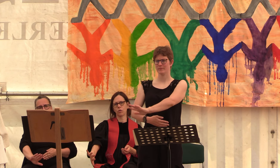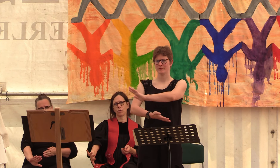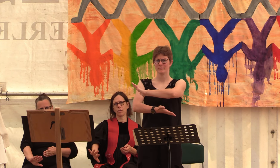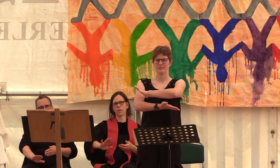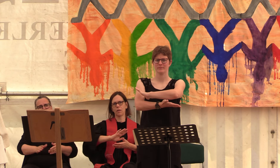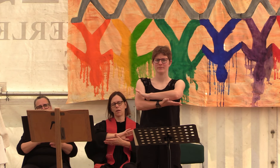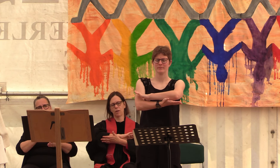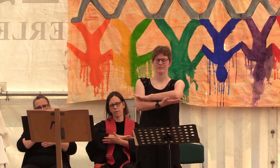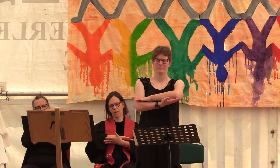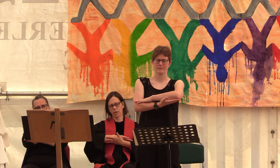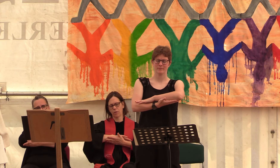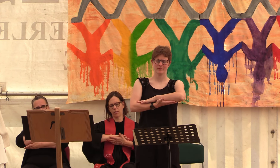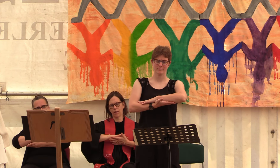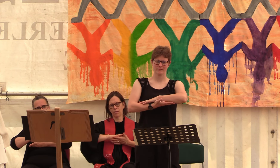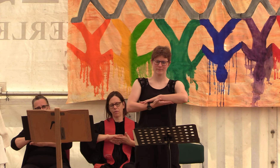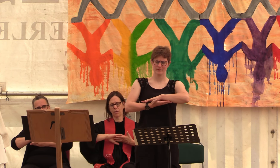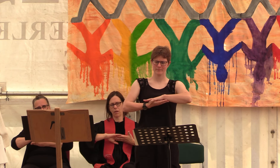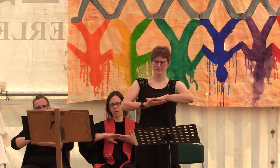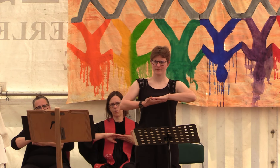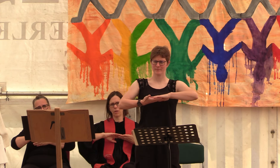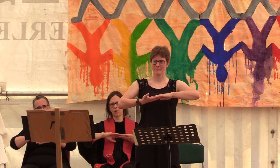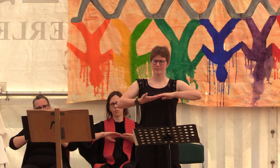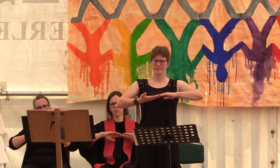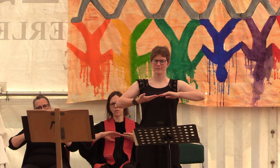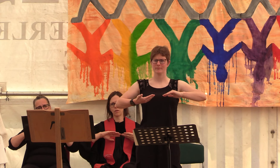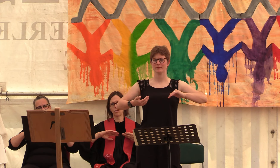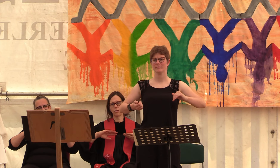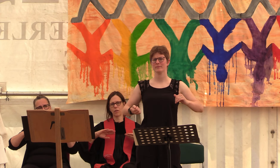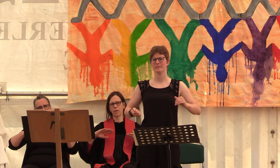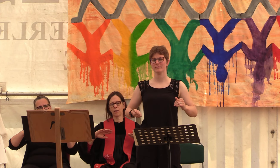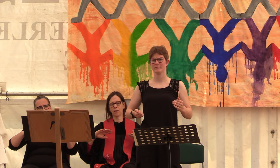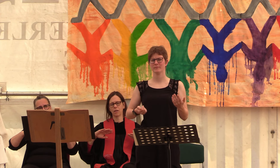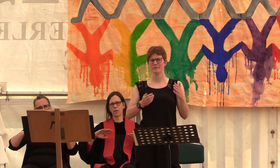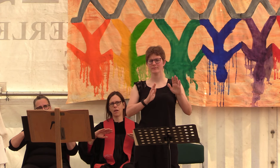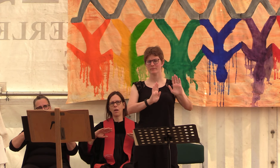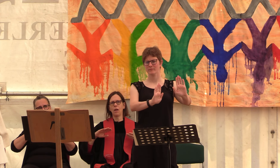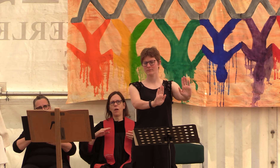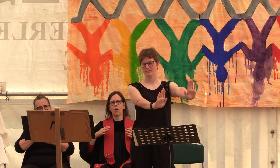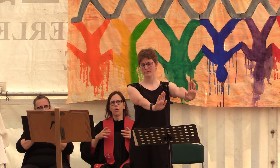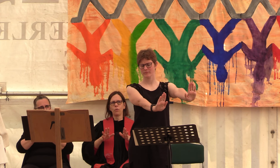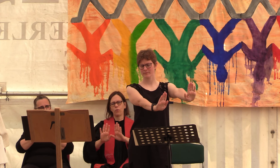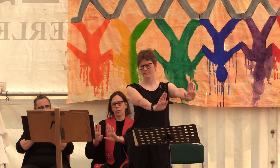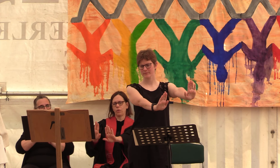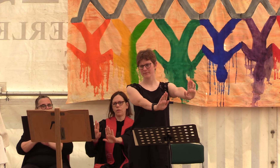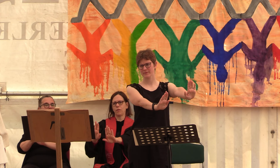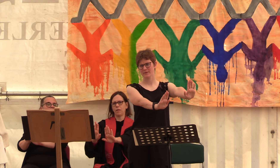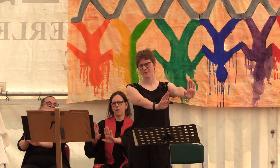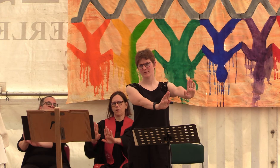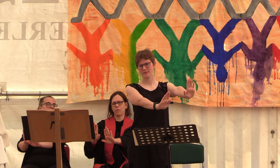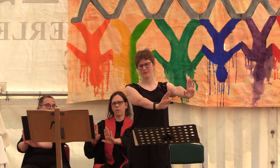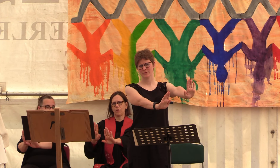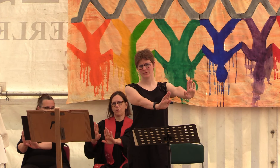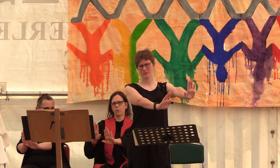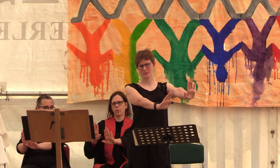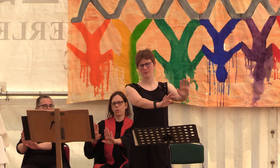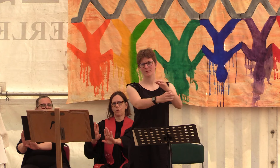unsere Schuld, wie auch wir vergeben unseren Schuldigern. Und führe uns nicht